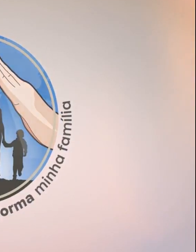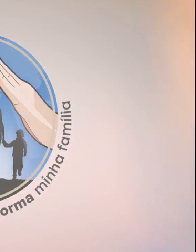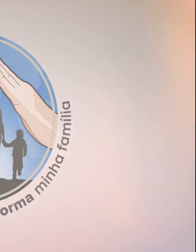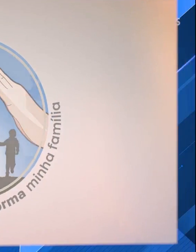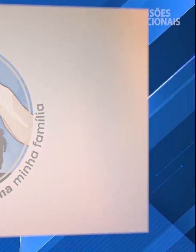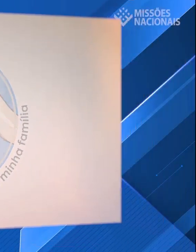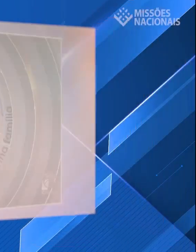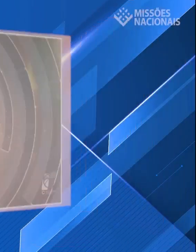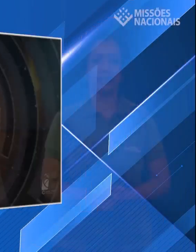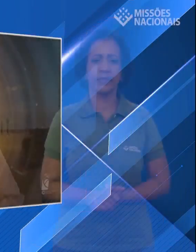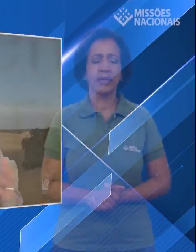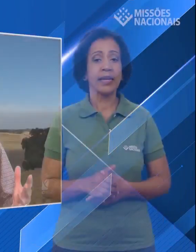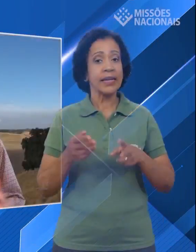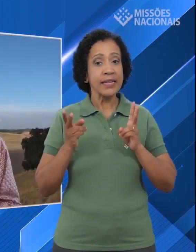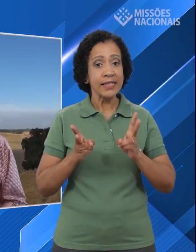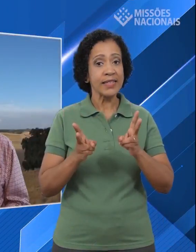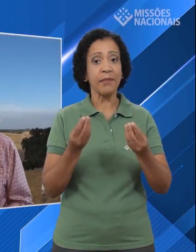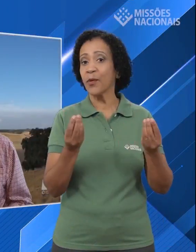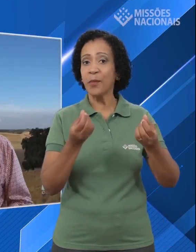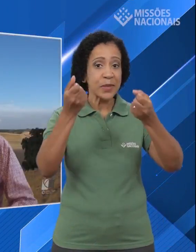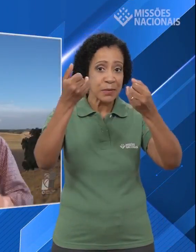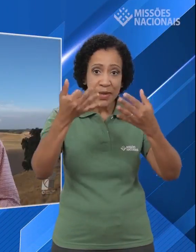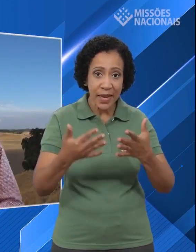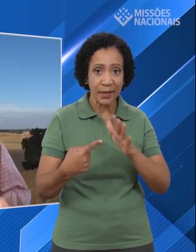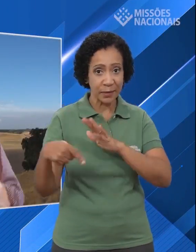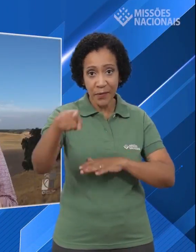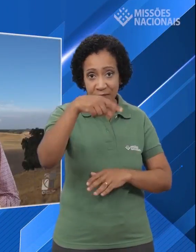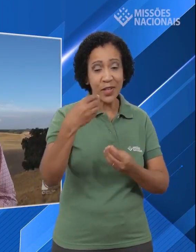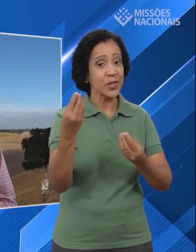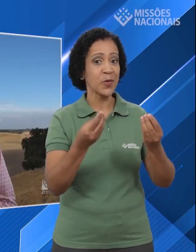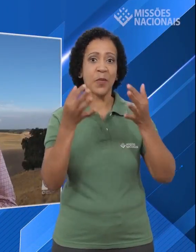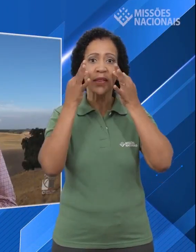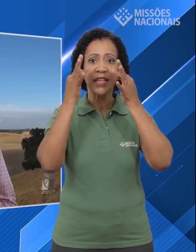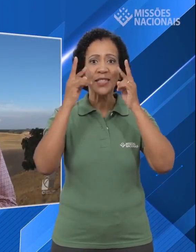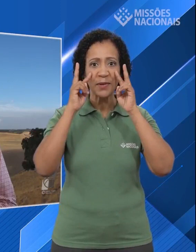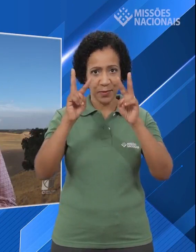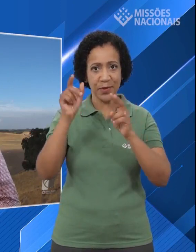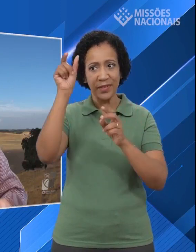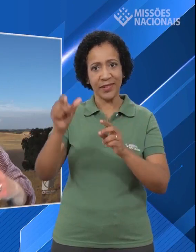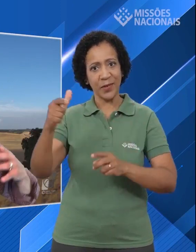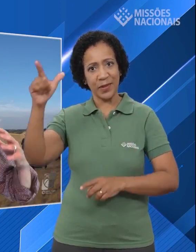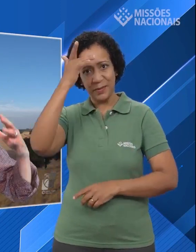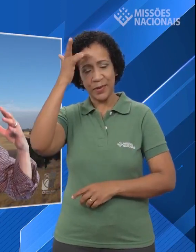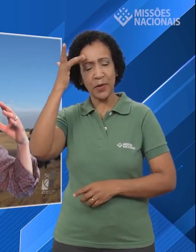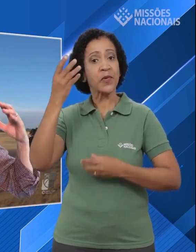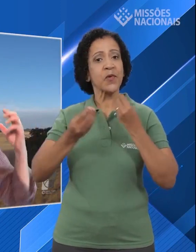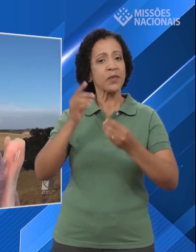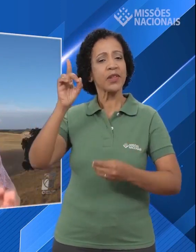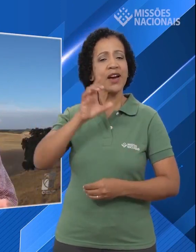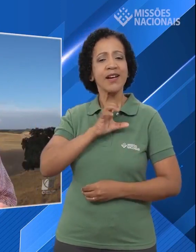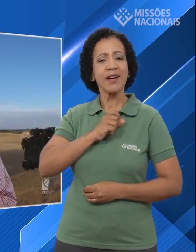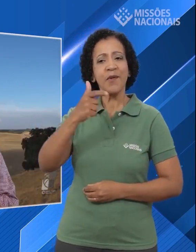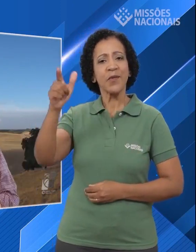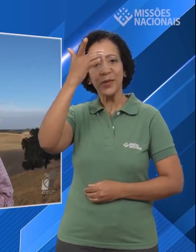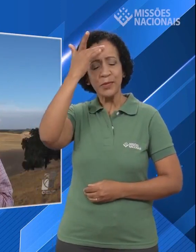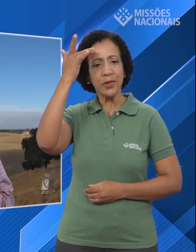transforma minha família nós temos falado essa semana a respeito de como compartilhar seu testemunho com os